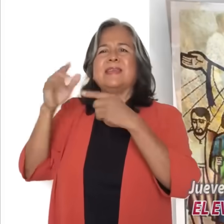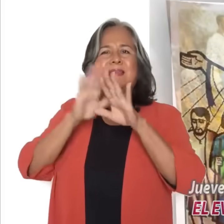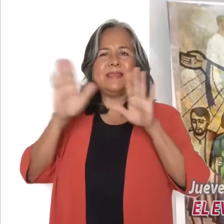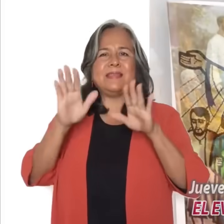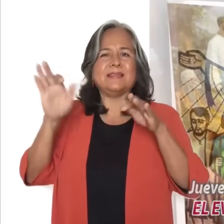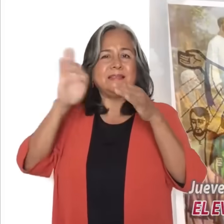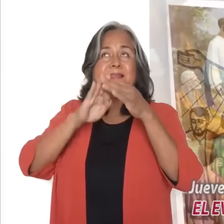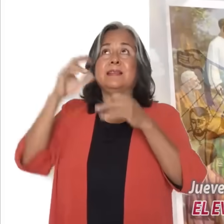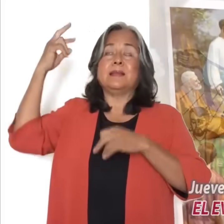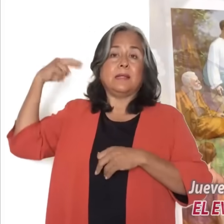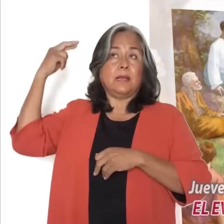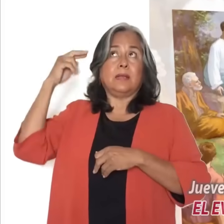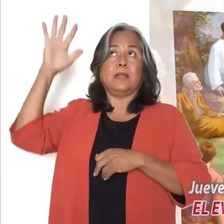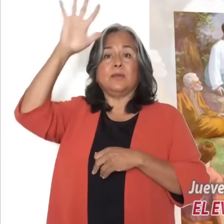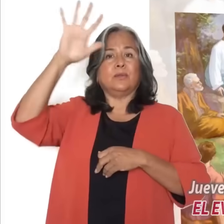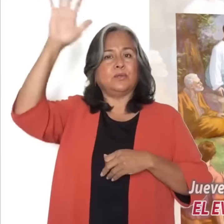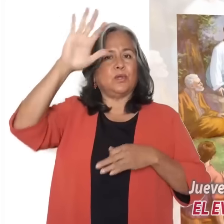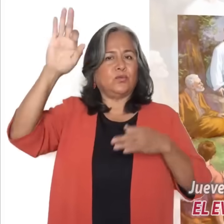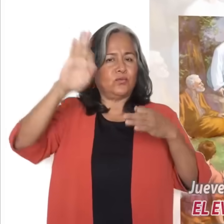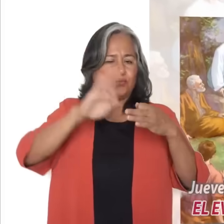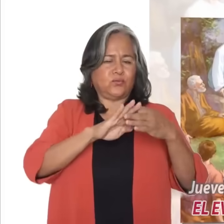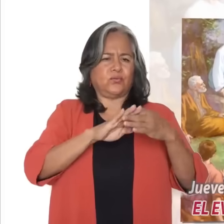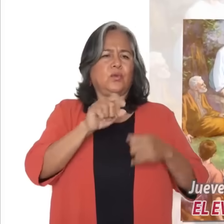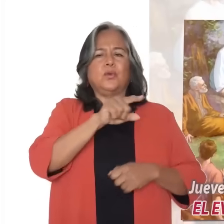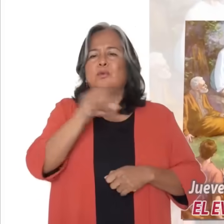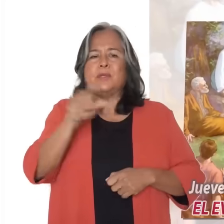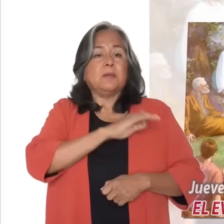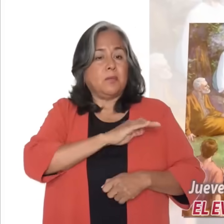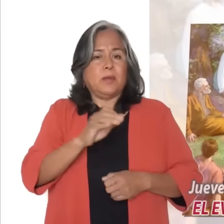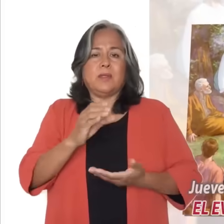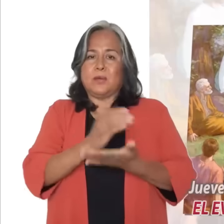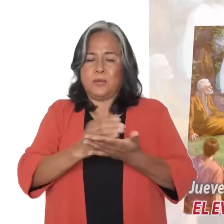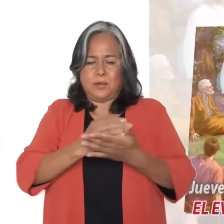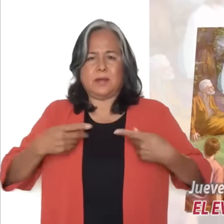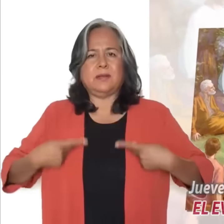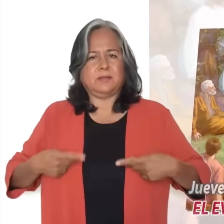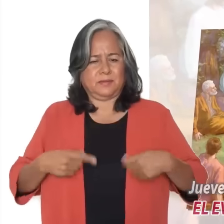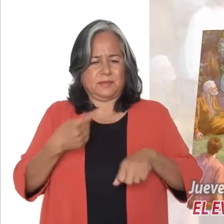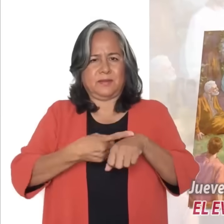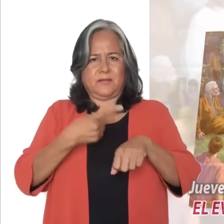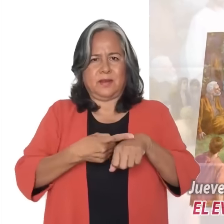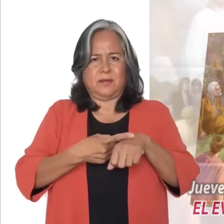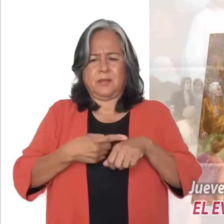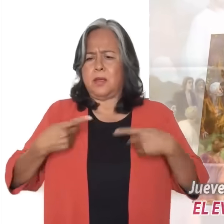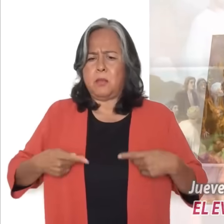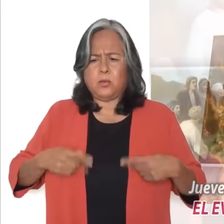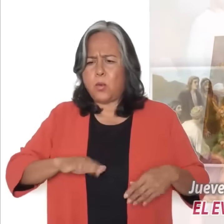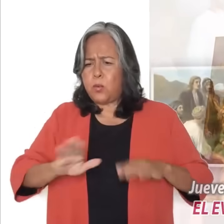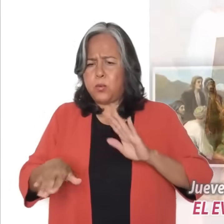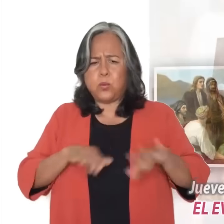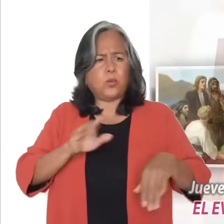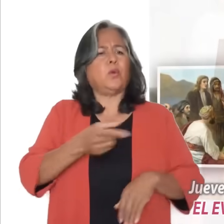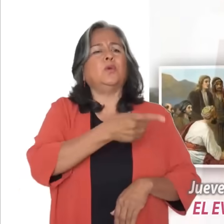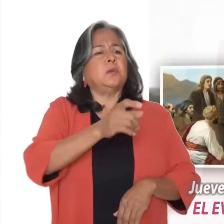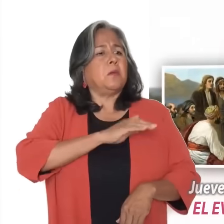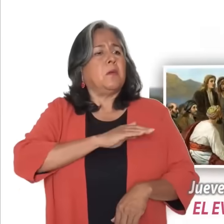camino que ya se acerca el reino de los cielos. Juren a los leprosos y demás enfermos. Resucitan a los muertos